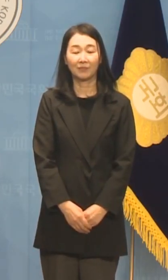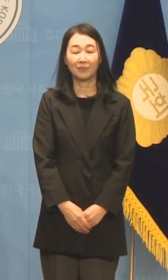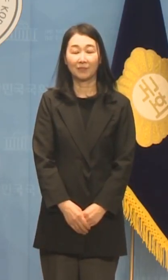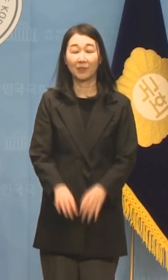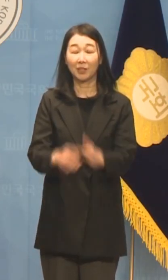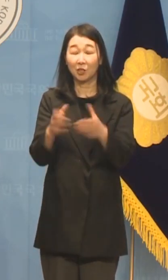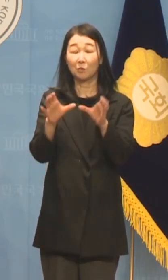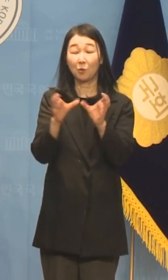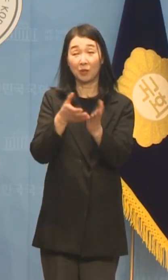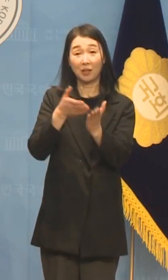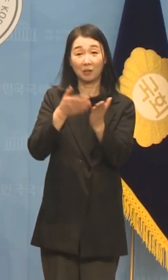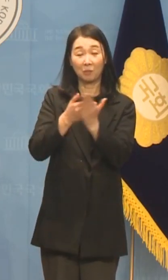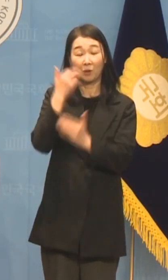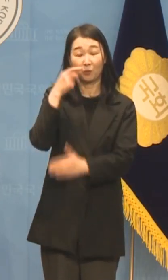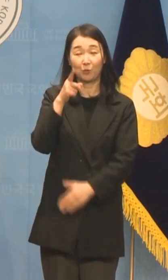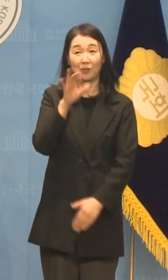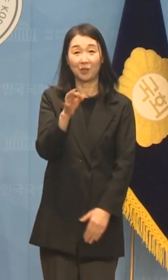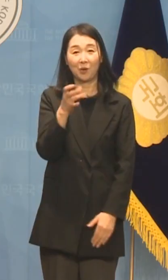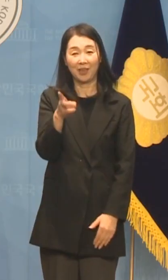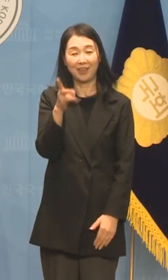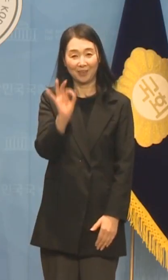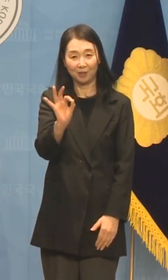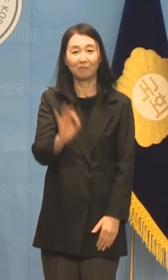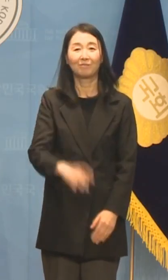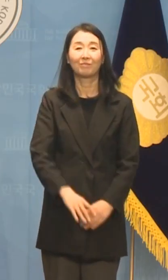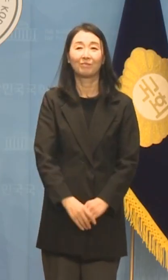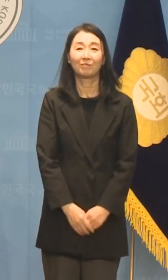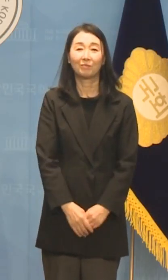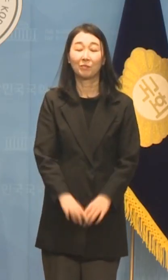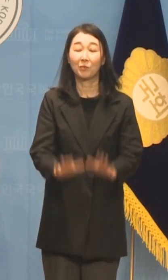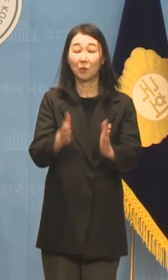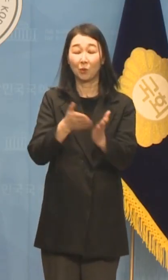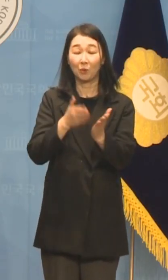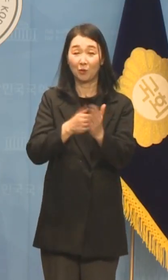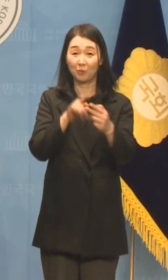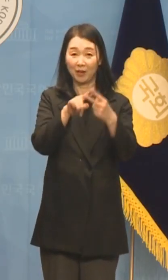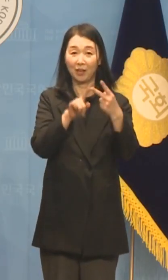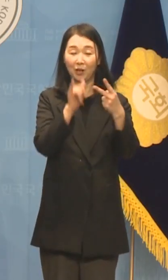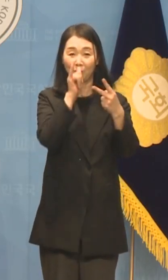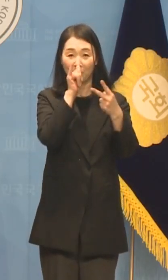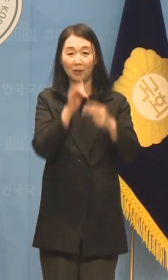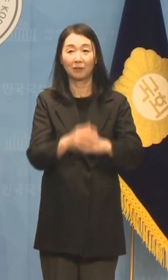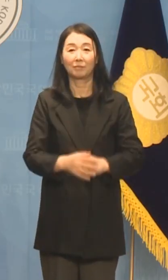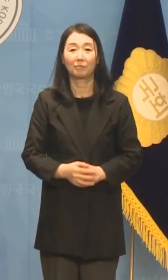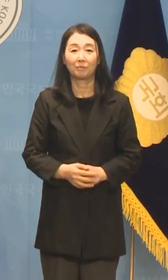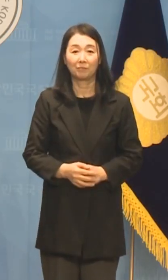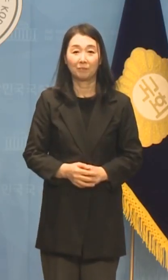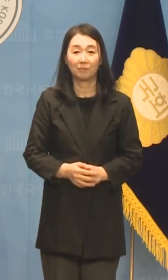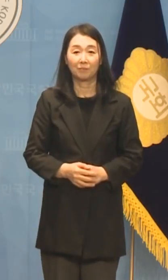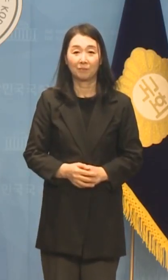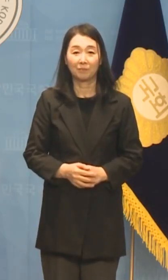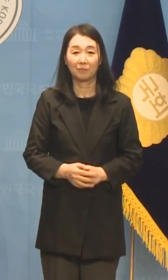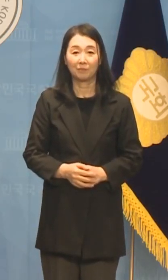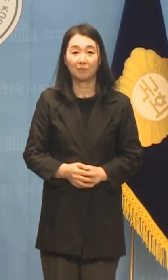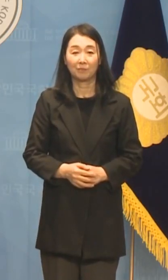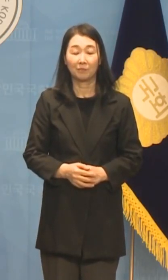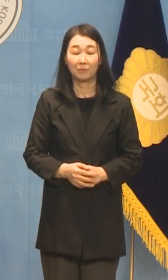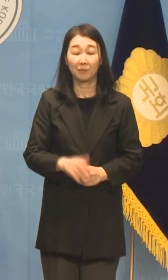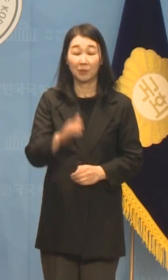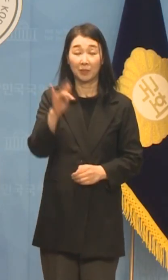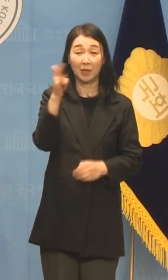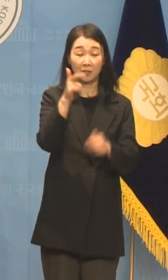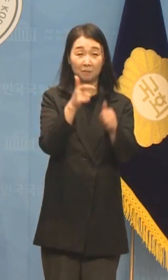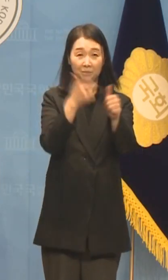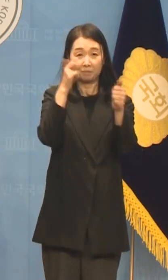예, 진보당 원내대변인 정혜경입니다. 오늘 브리핑 두 가지 하도록 하겠습니다. 아파트 헬기 격추